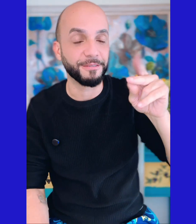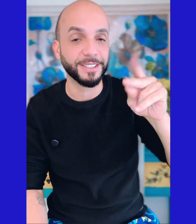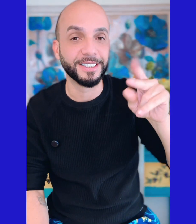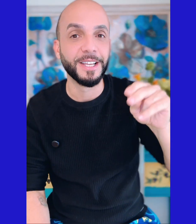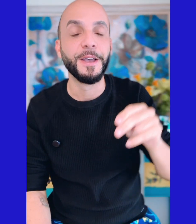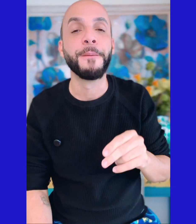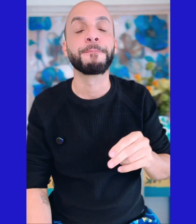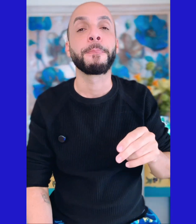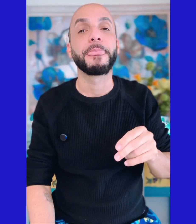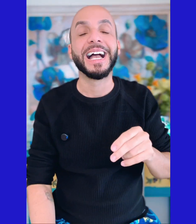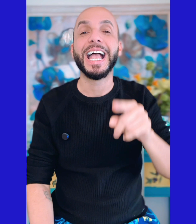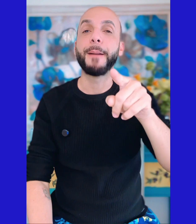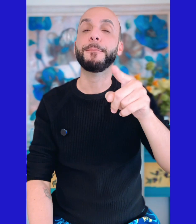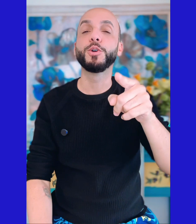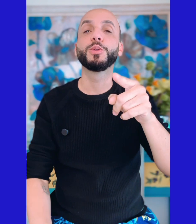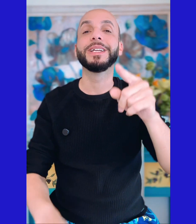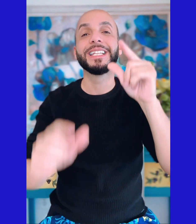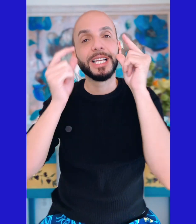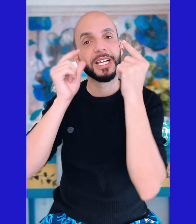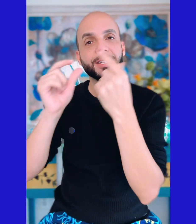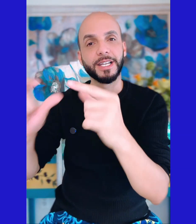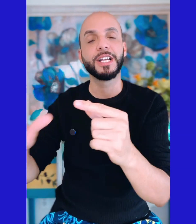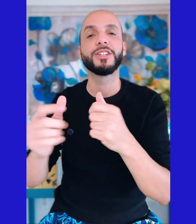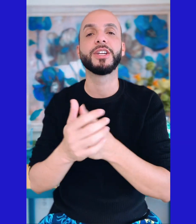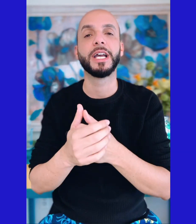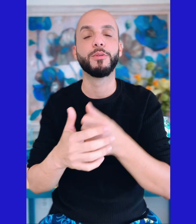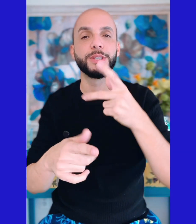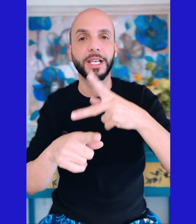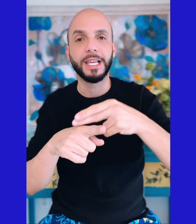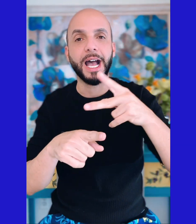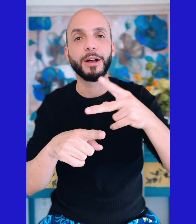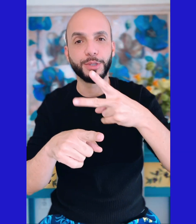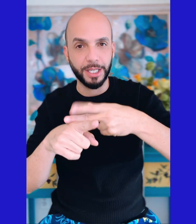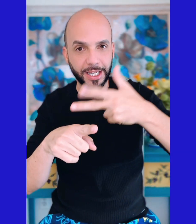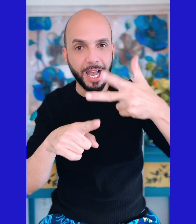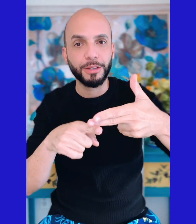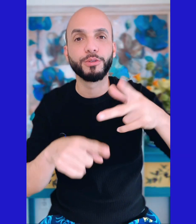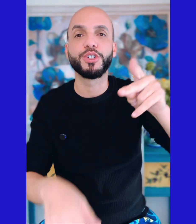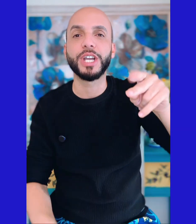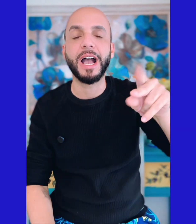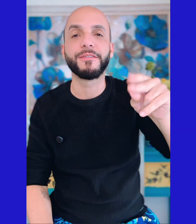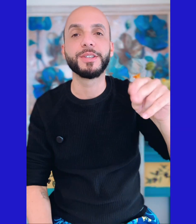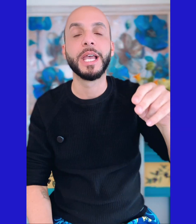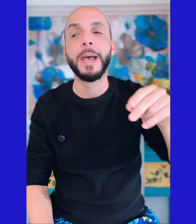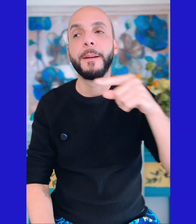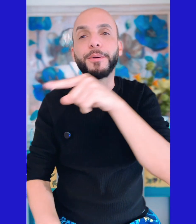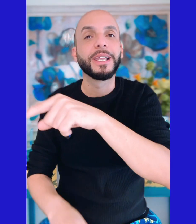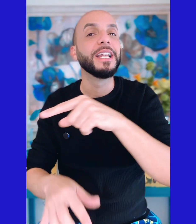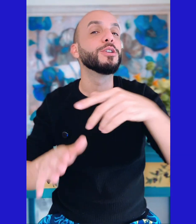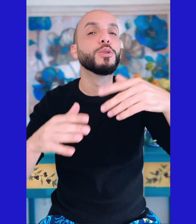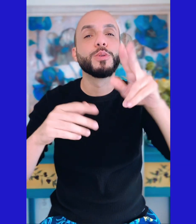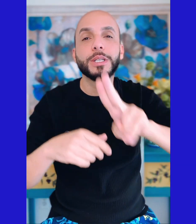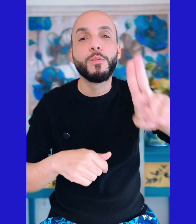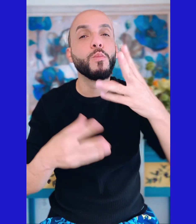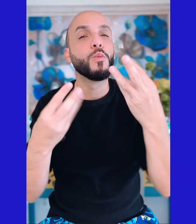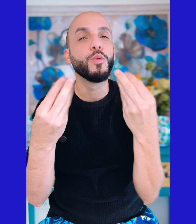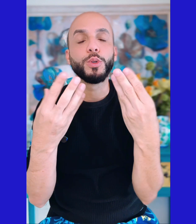Chaves. É muito interessante, o seriado do Chaves, porque eles usam muito,